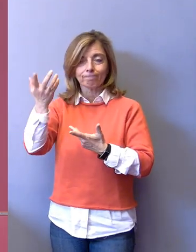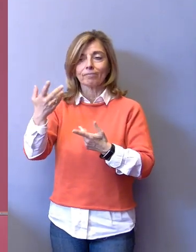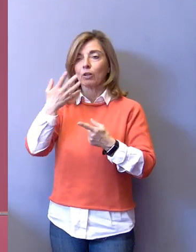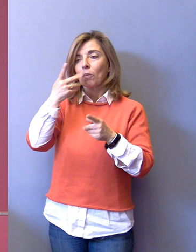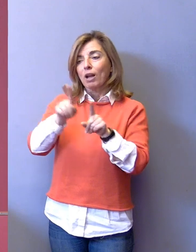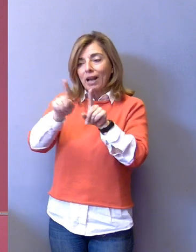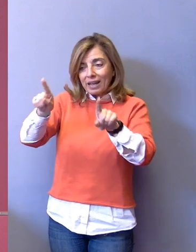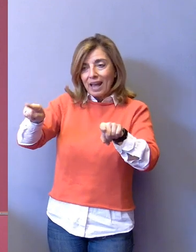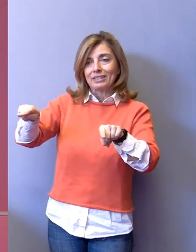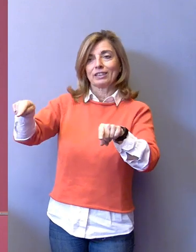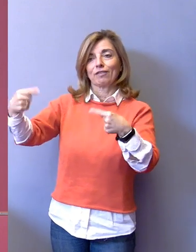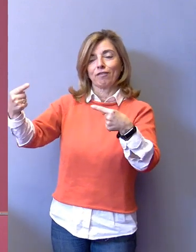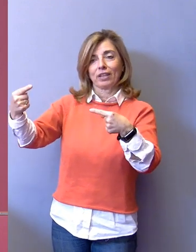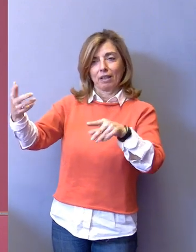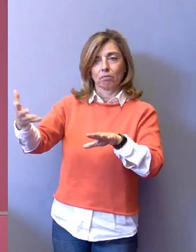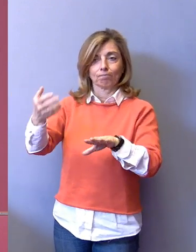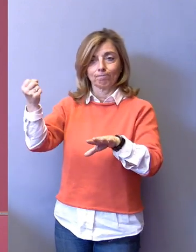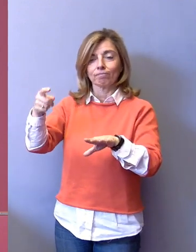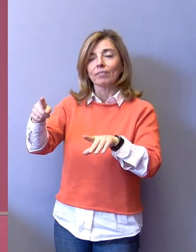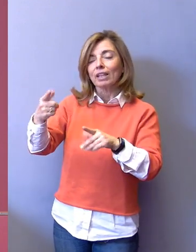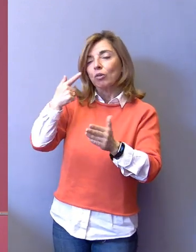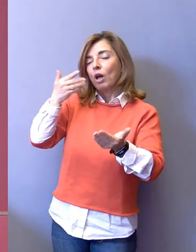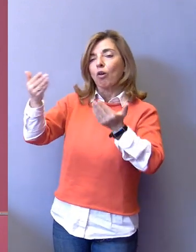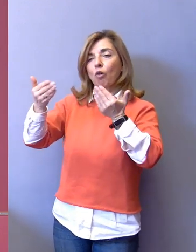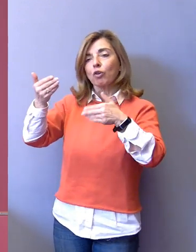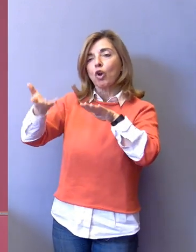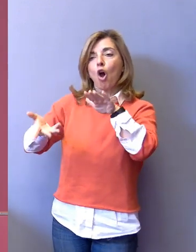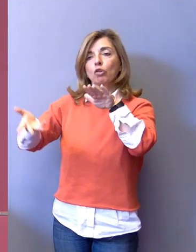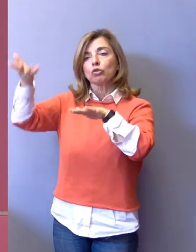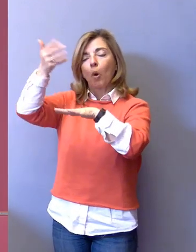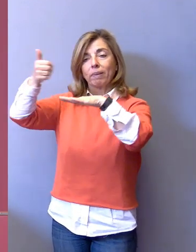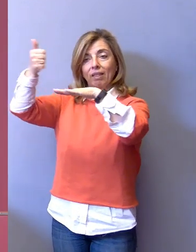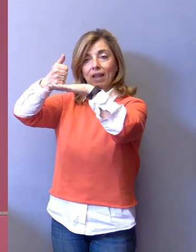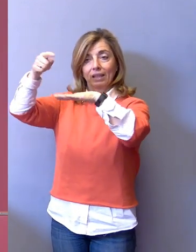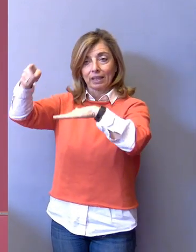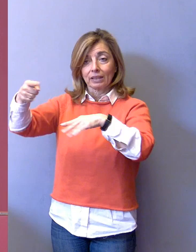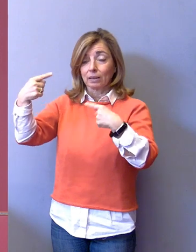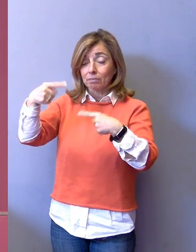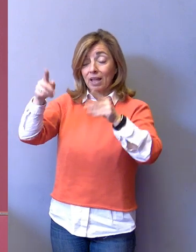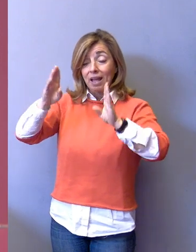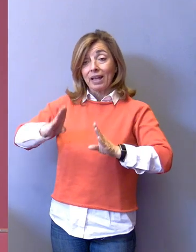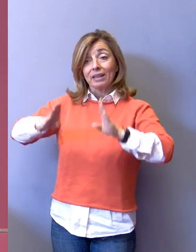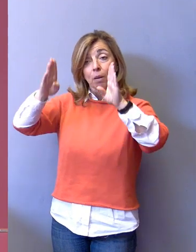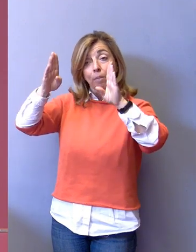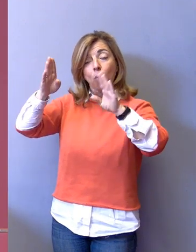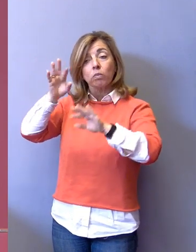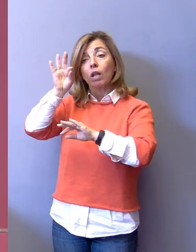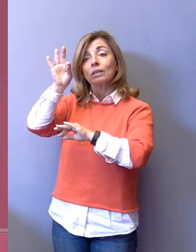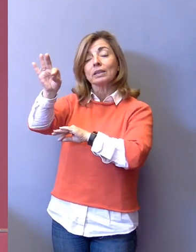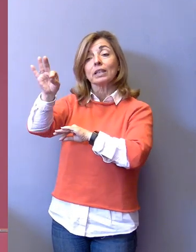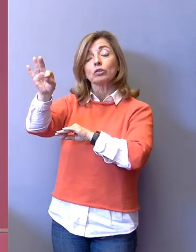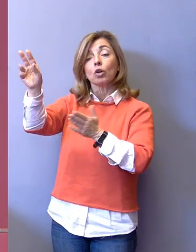ci stiamo confrontandolo con la Soprintendenza perché andare ad inserire un immobile a destinazione scolastica